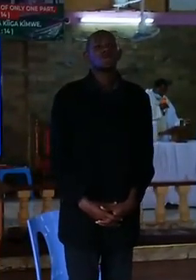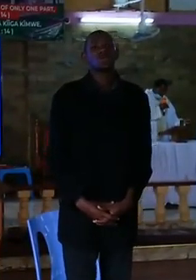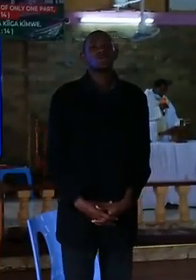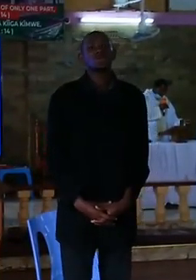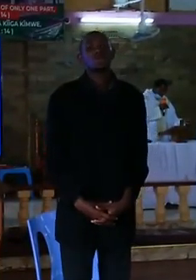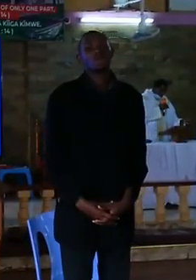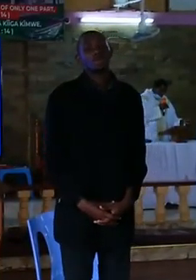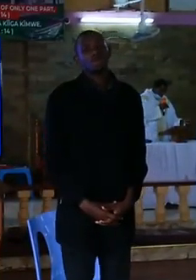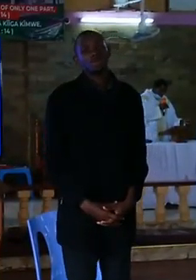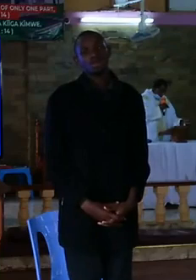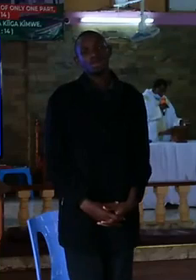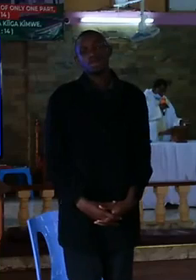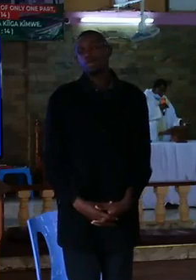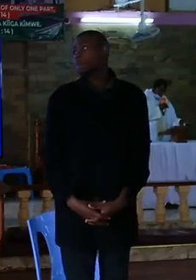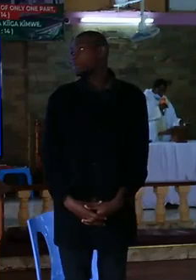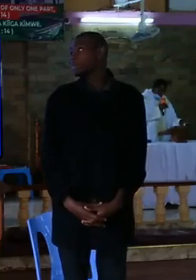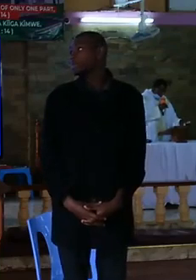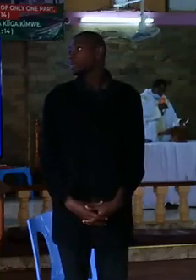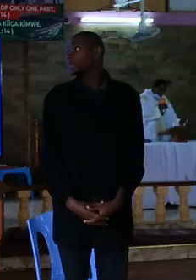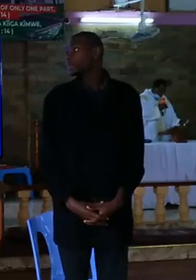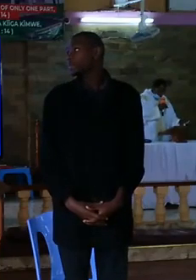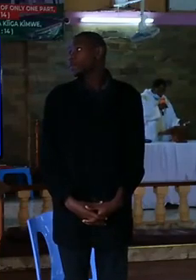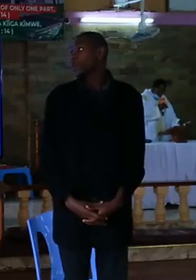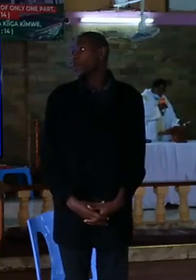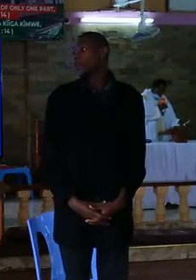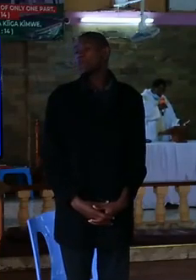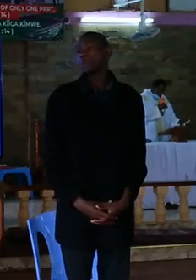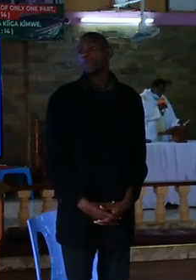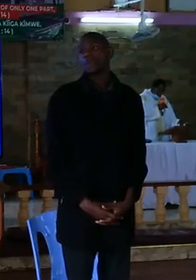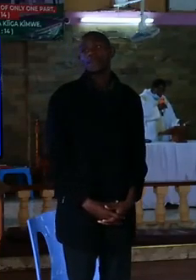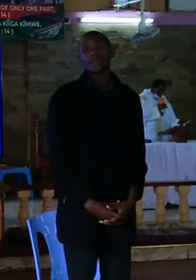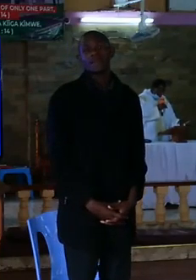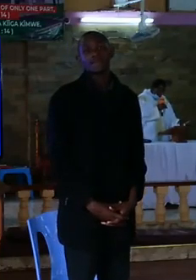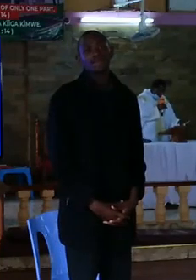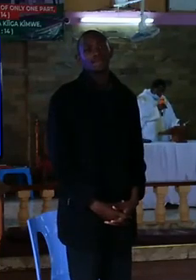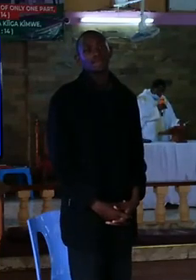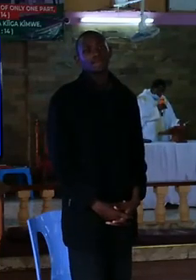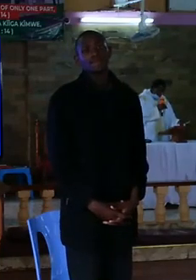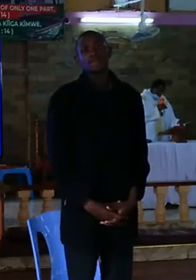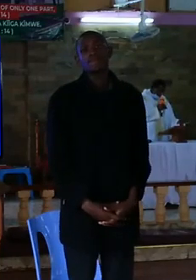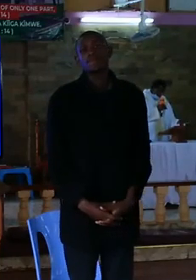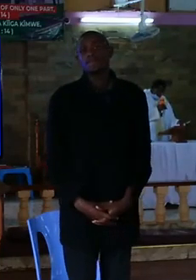jubilant song na tuine rwimbo rwa gucanja murangoro citu